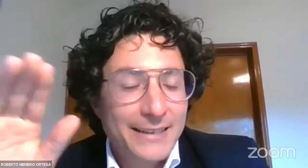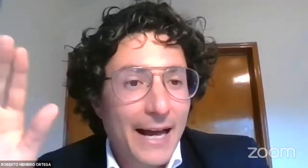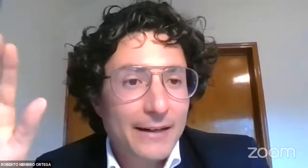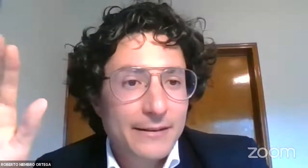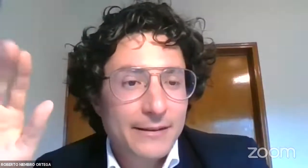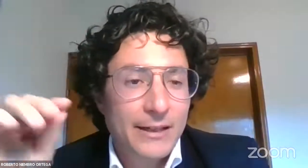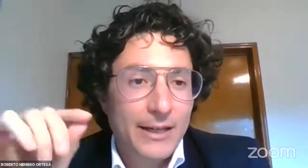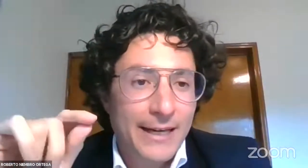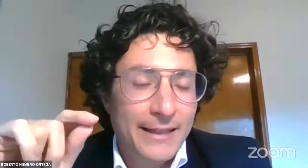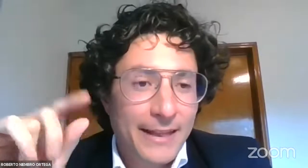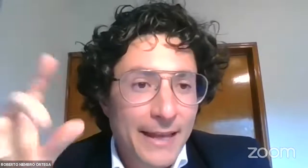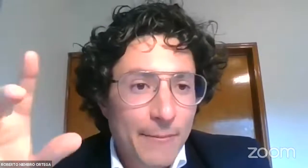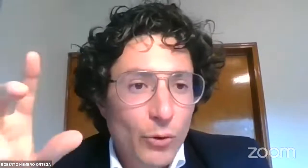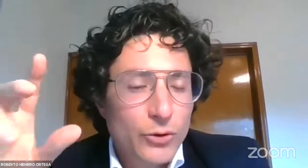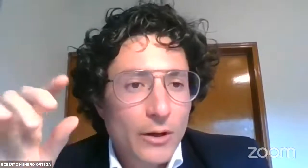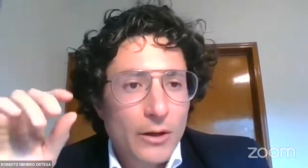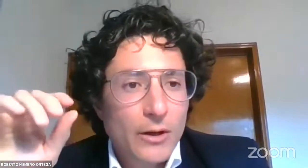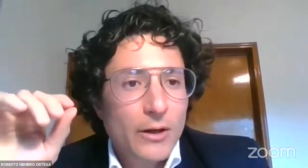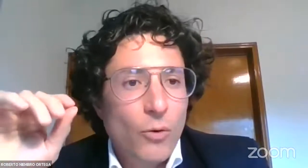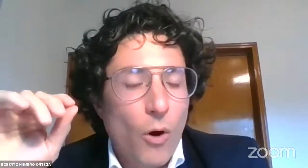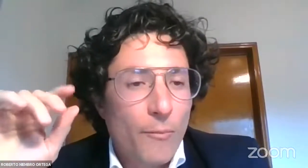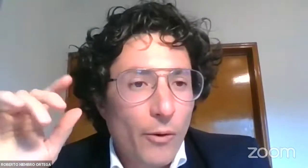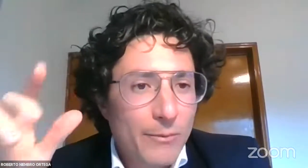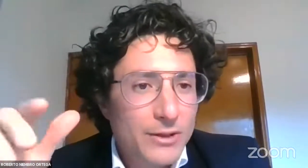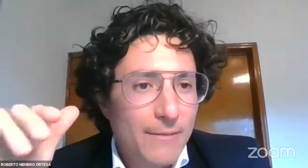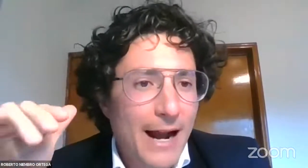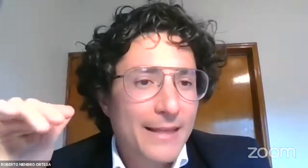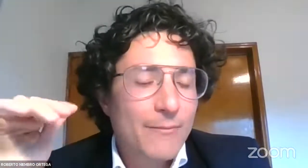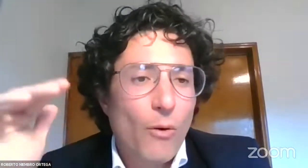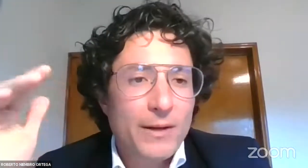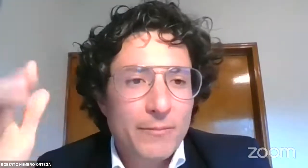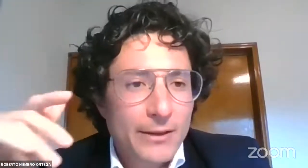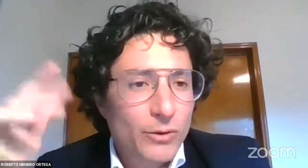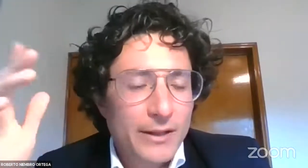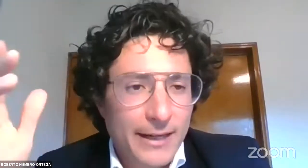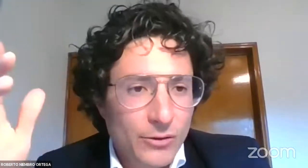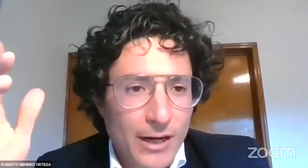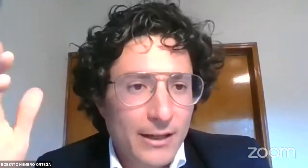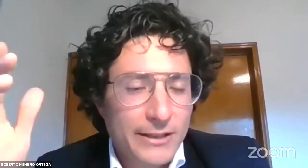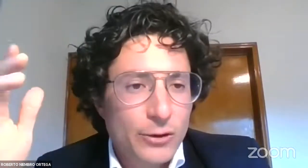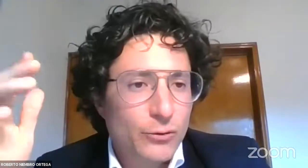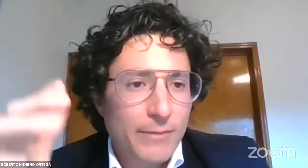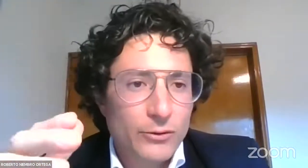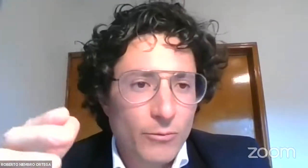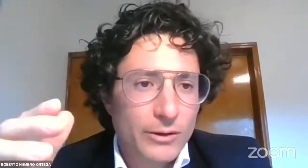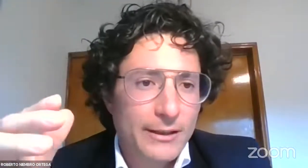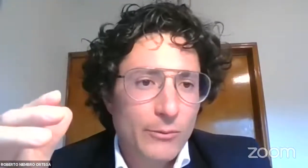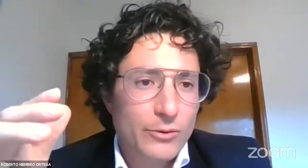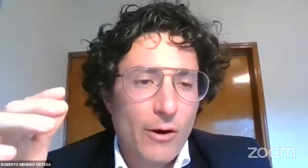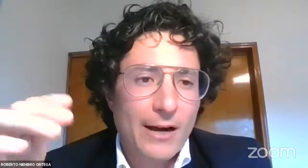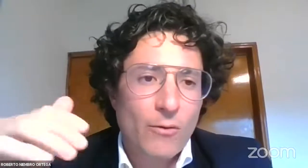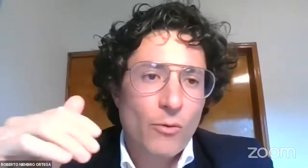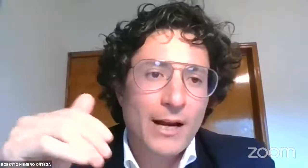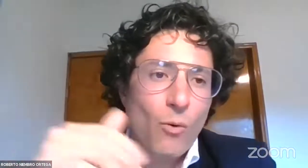empiezan a ascender y entendemos o podemos hablar del movimiento internacional de los derechos humanos como lo entendemos ahora, como un